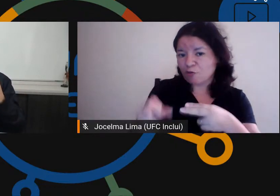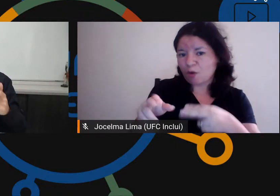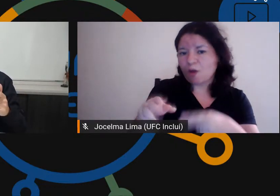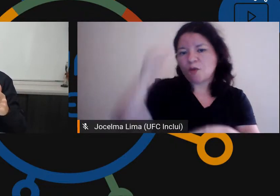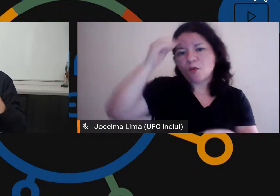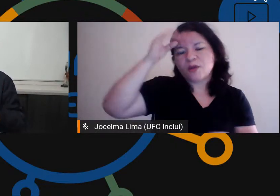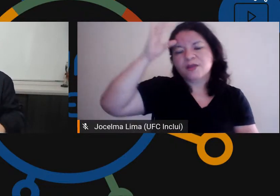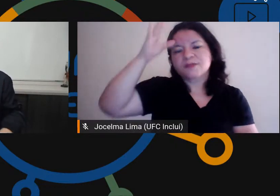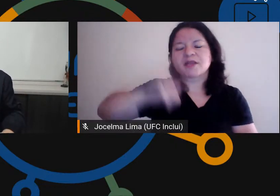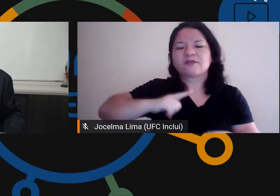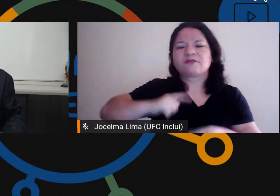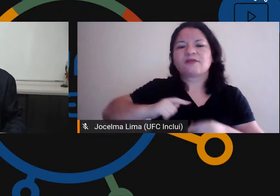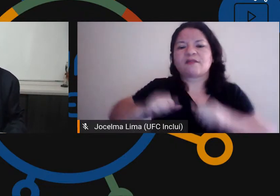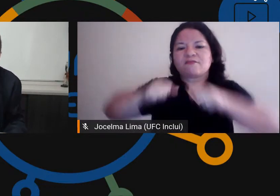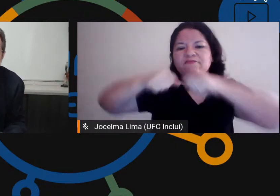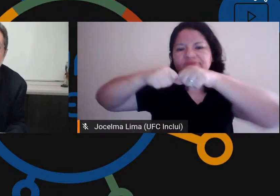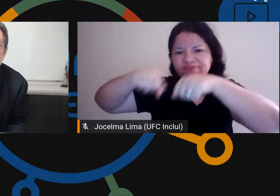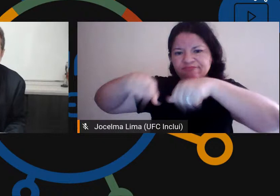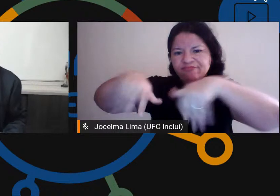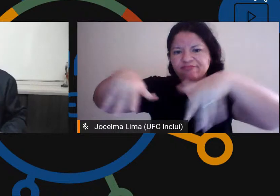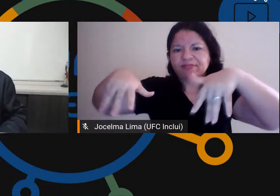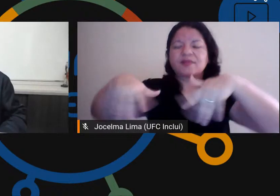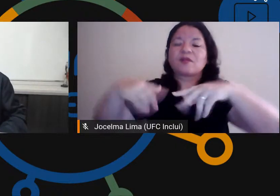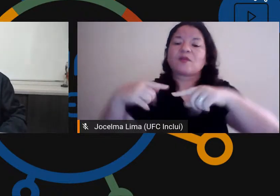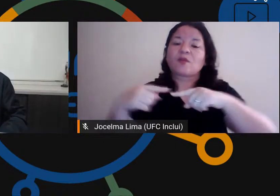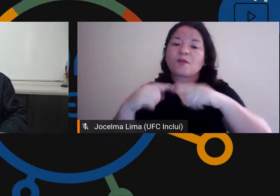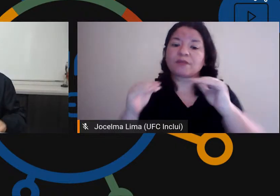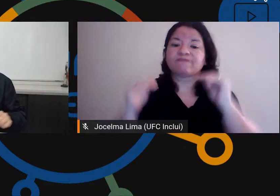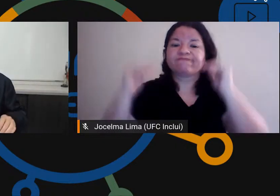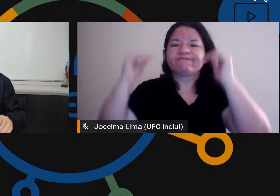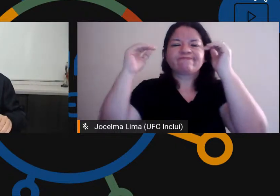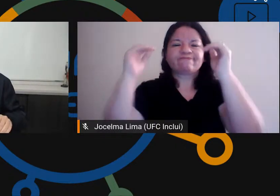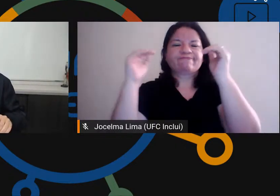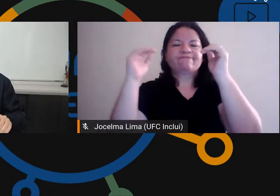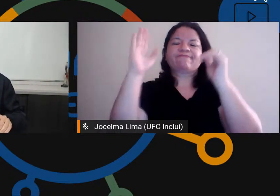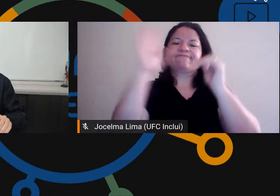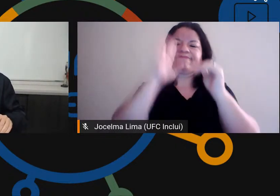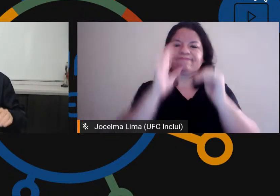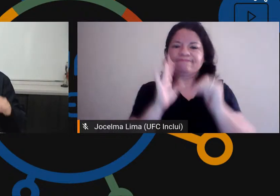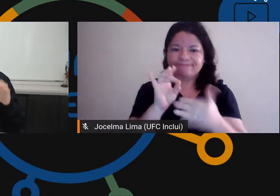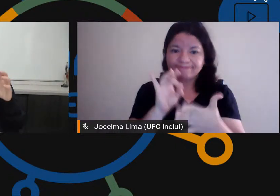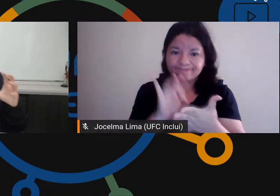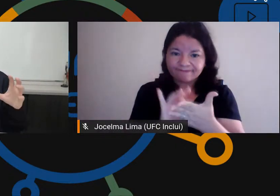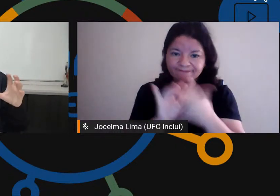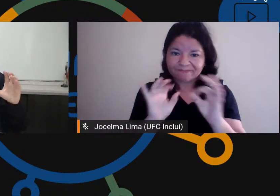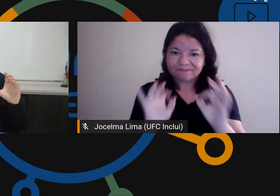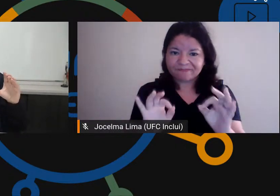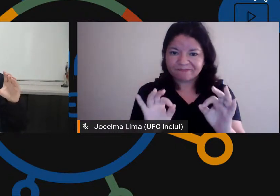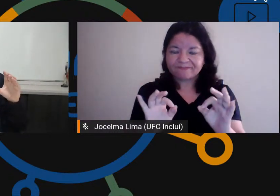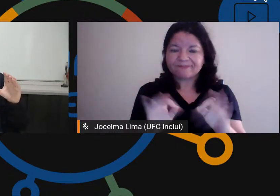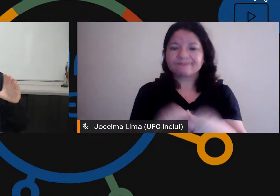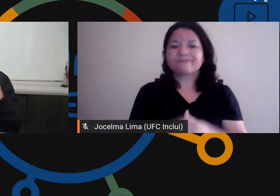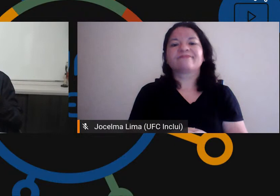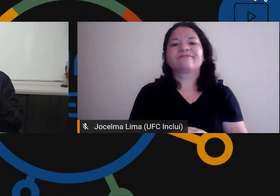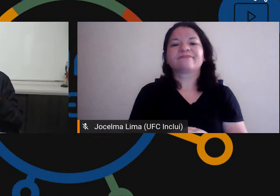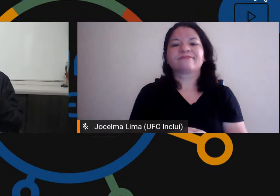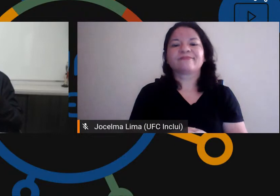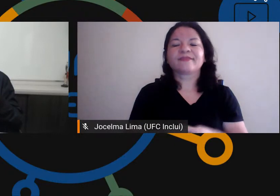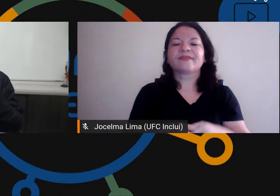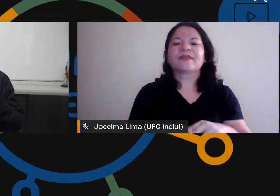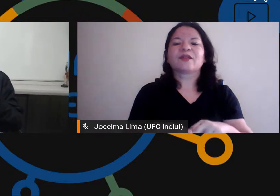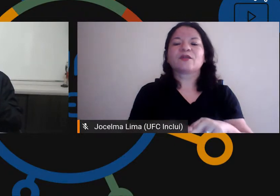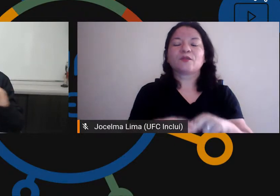é a soberania que a gente coloca em termos de ser brasileiro, não é verdade? Por isso, né, eu